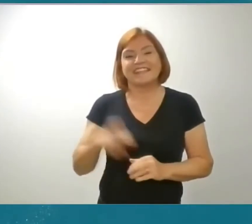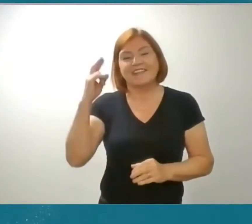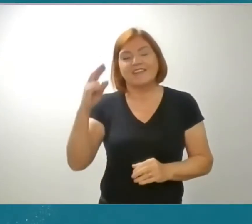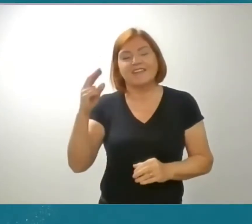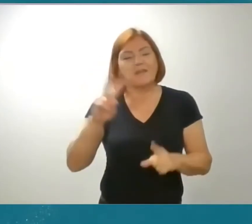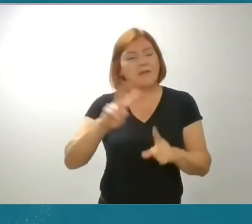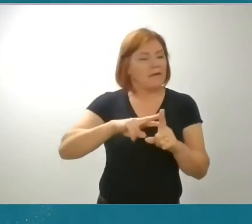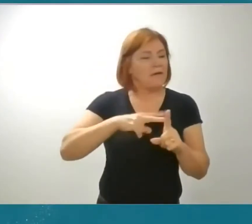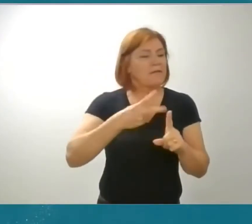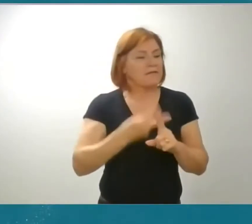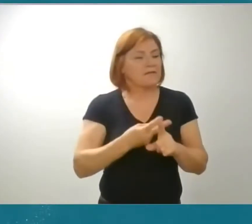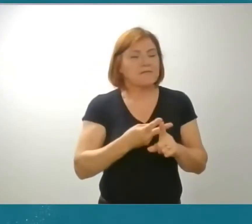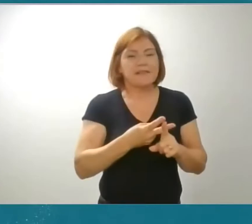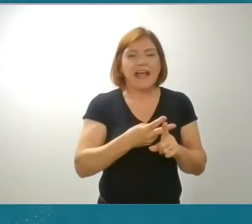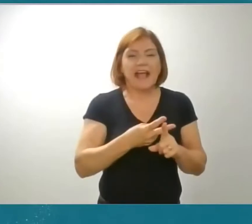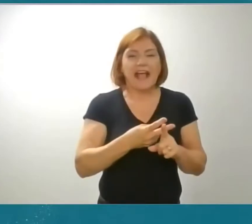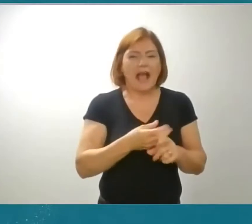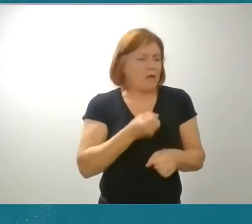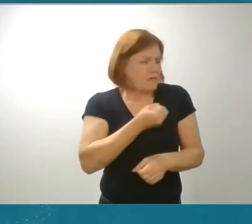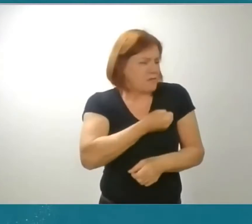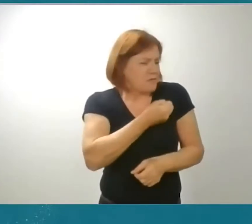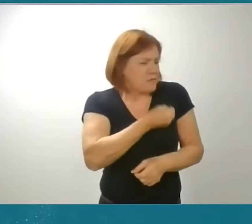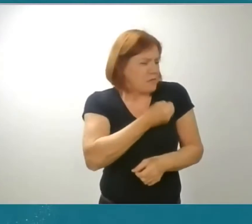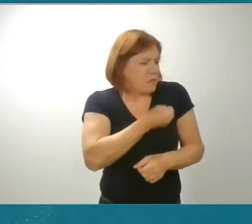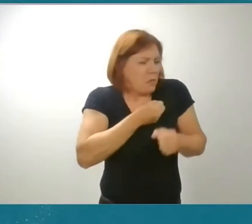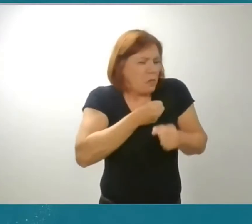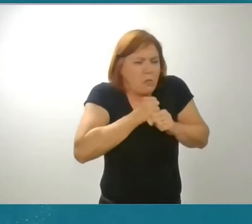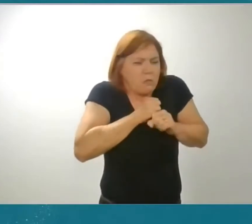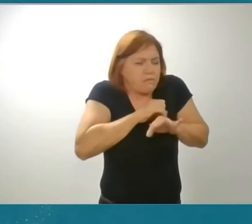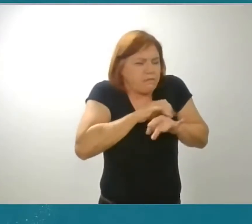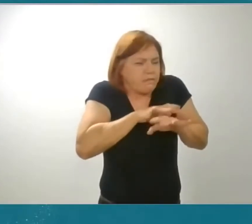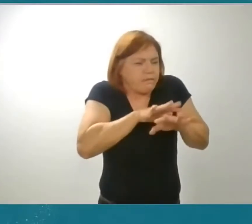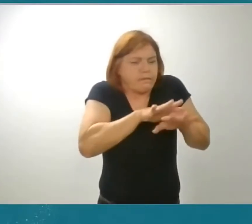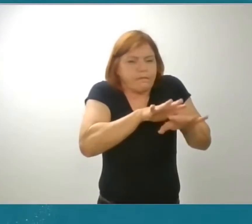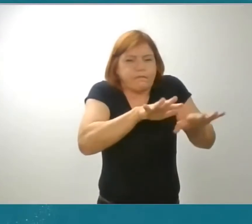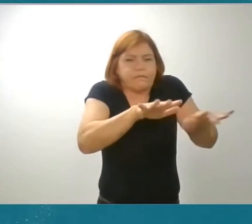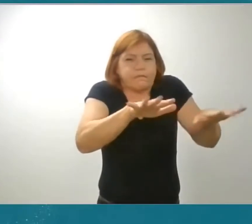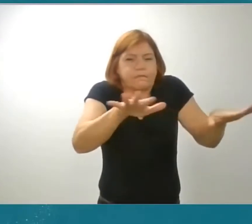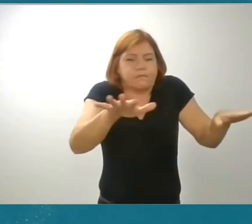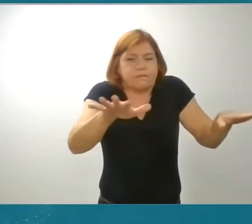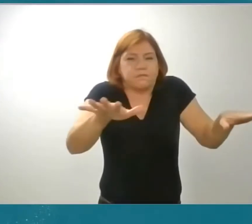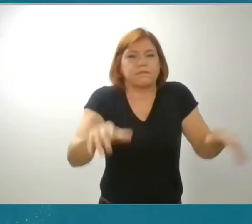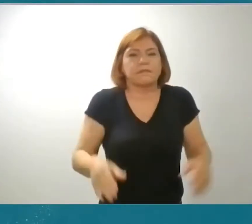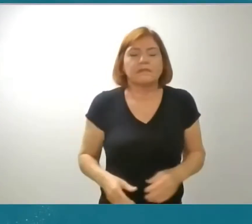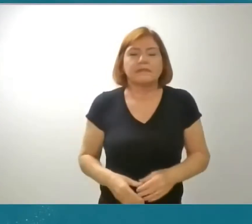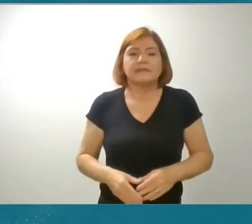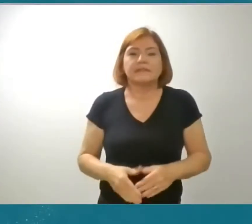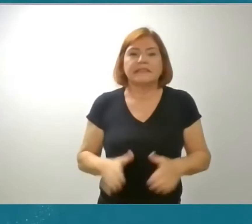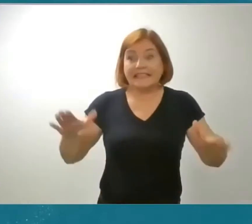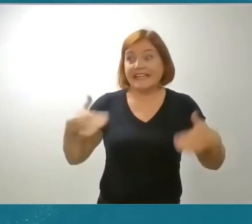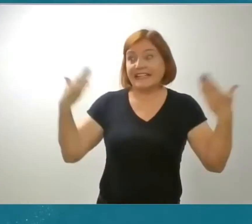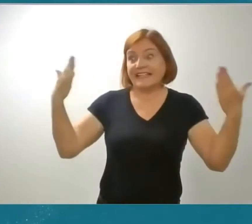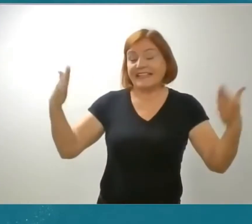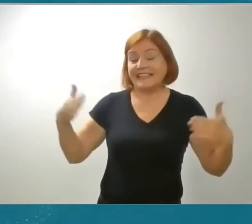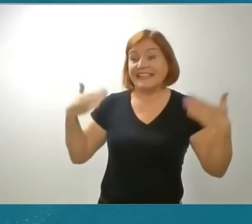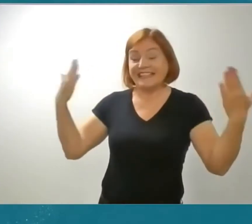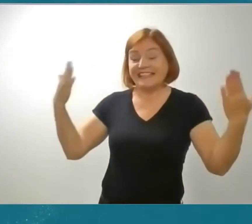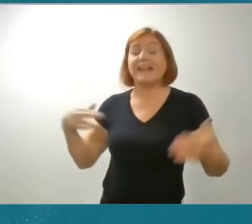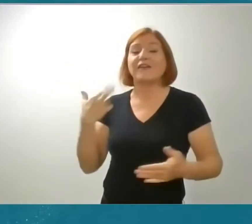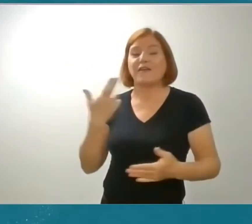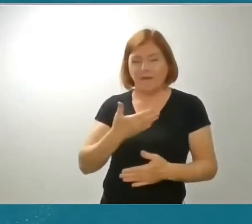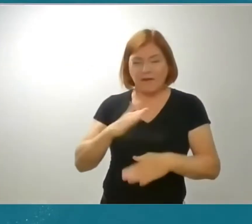Europa está começando a ficar maluca. A Europa está pegando fogo também. América